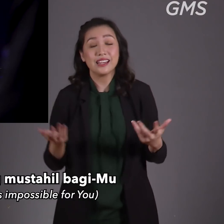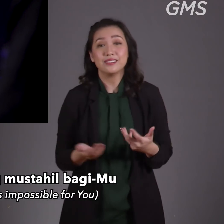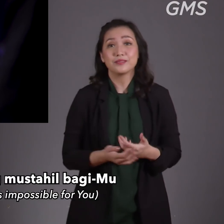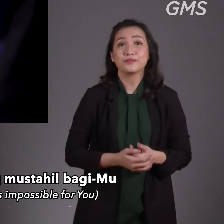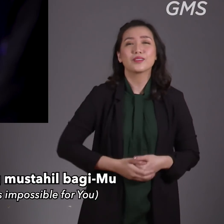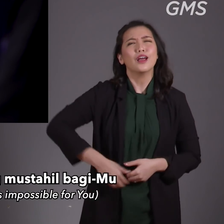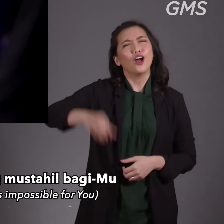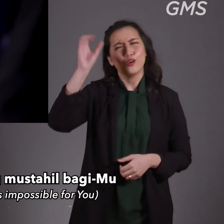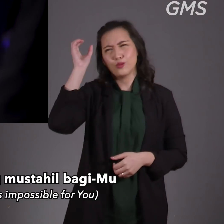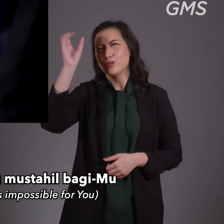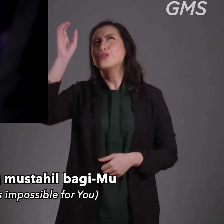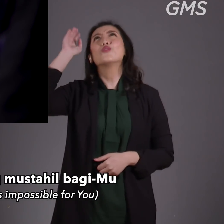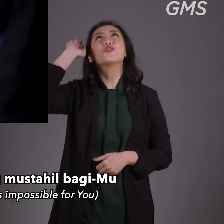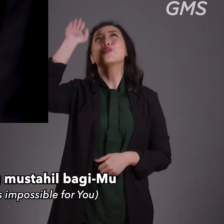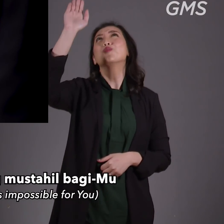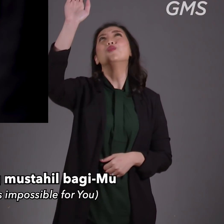mustahil